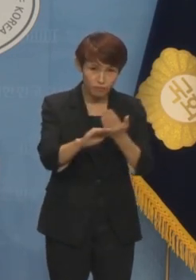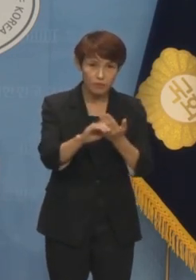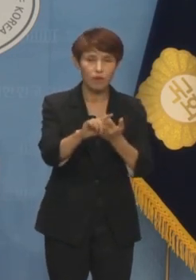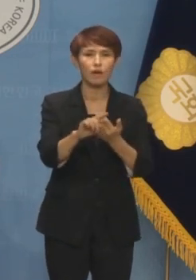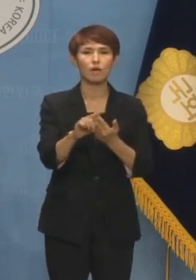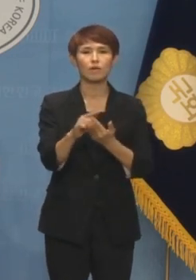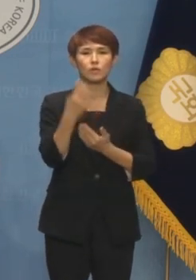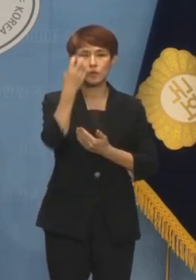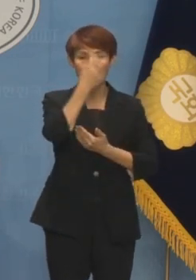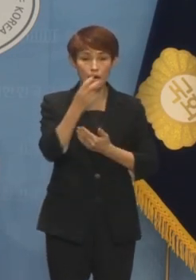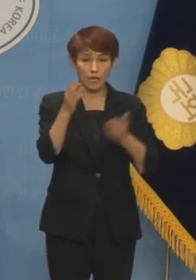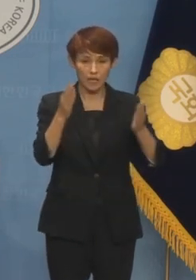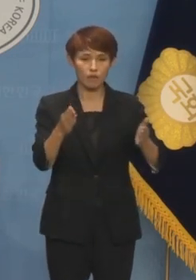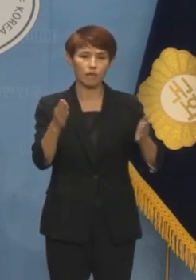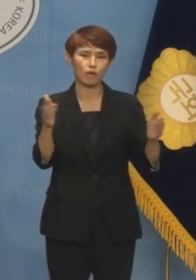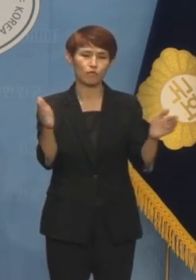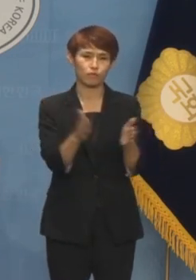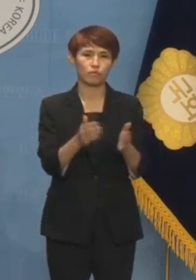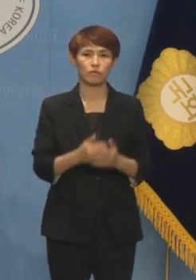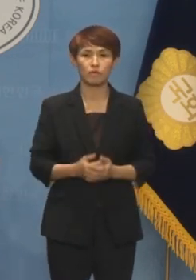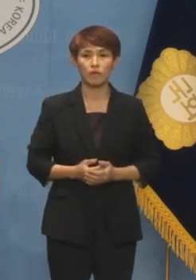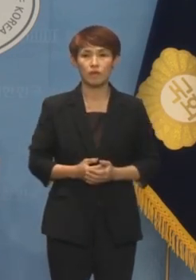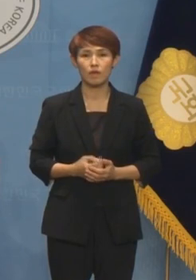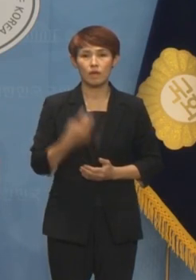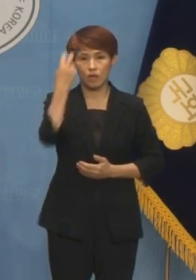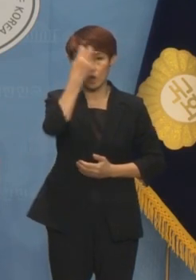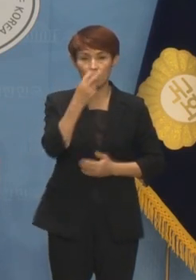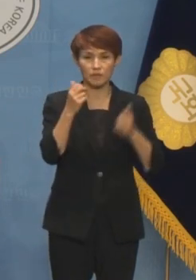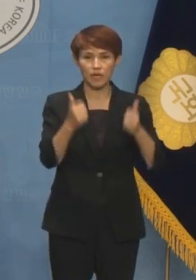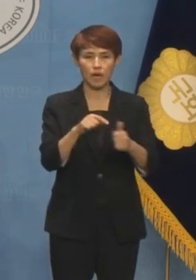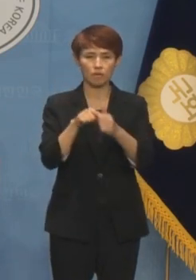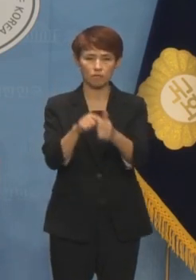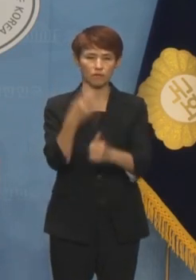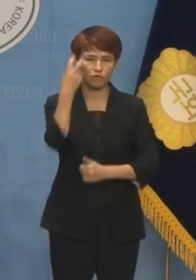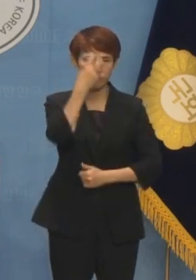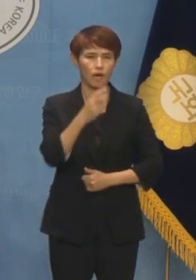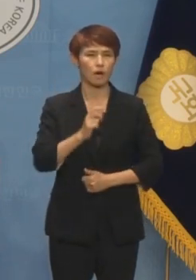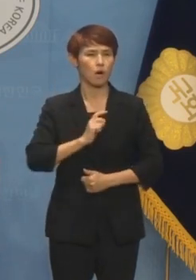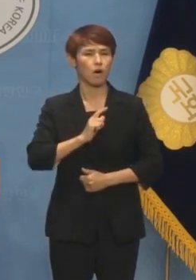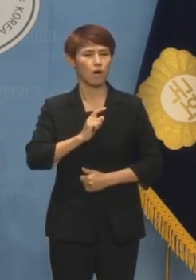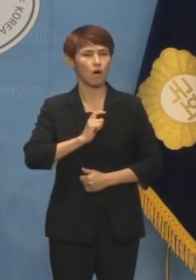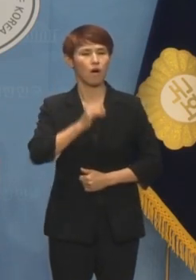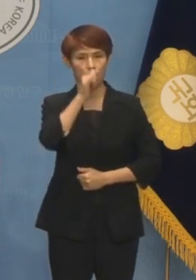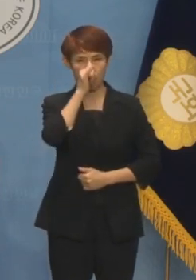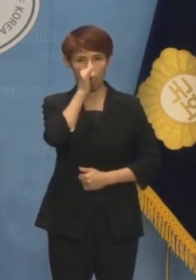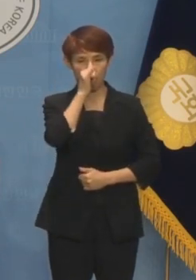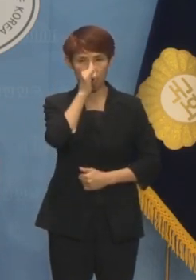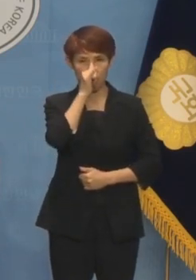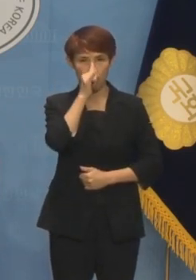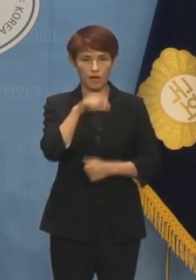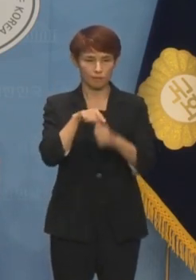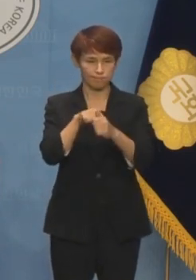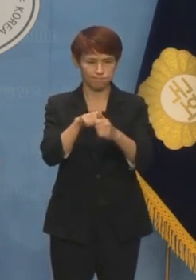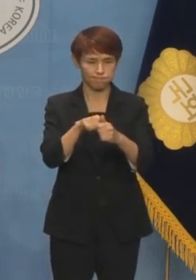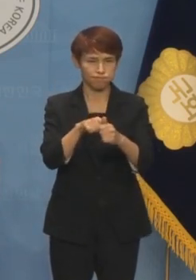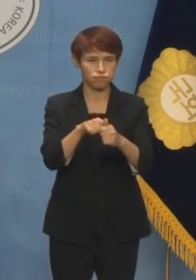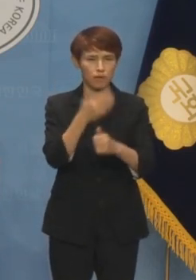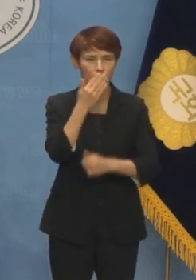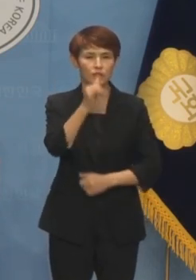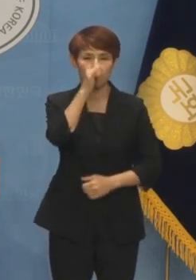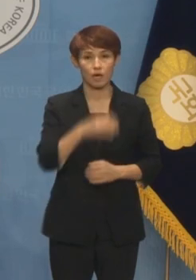띄게 줄어든 점을 거론하며 검찰의 강압 수사가 의심되고 진술을 강요당했을 가능성이 있다고